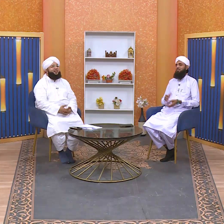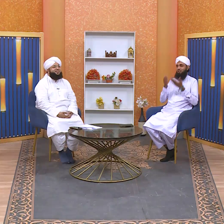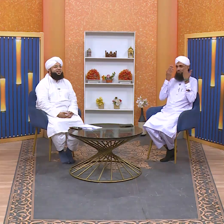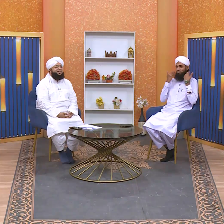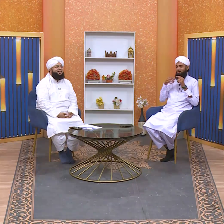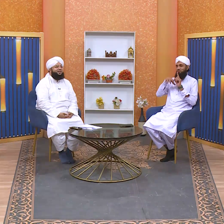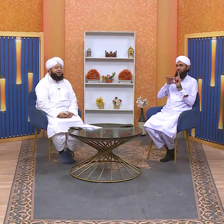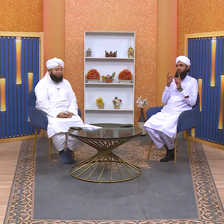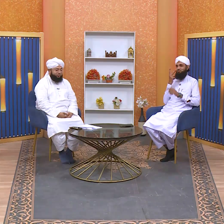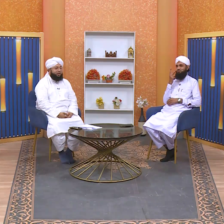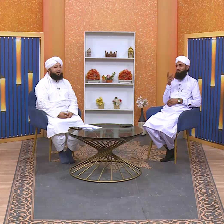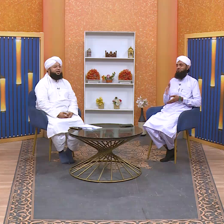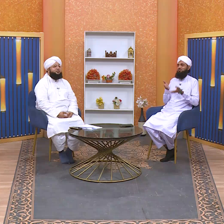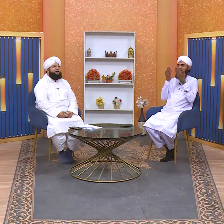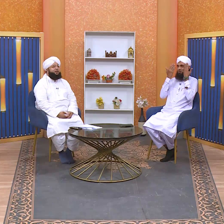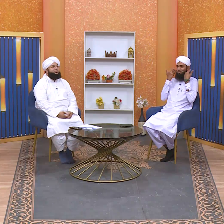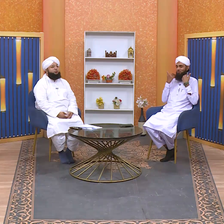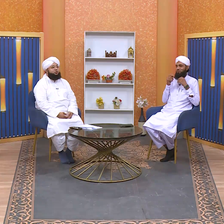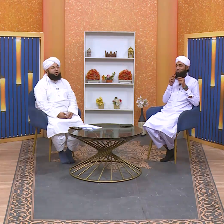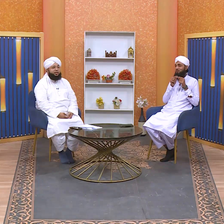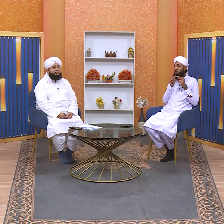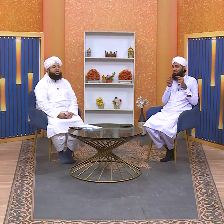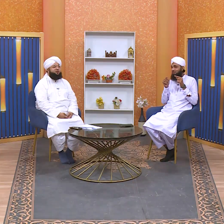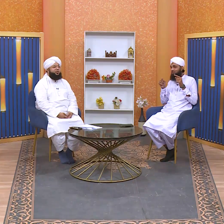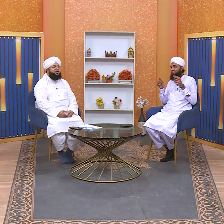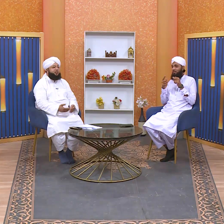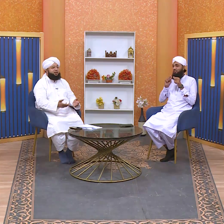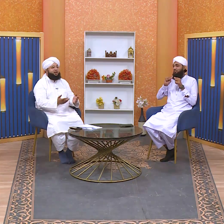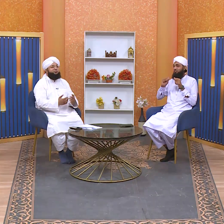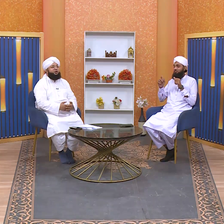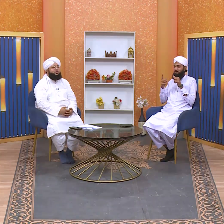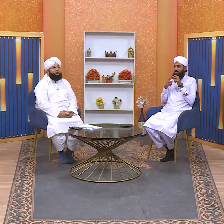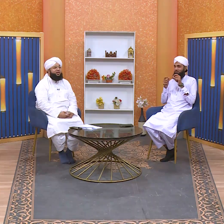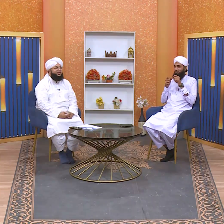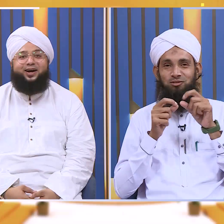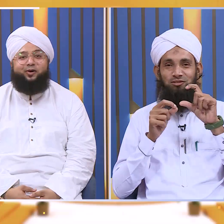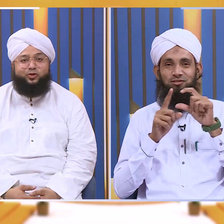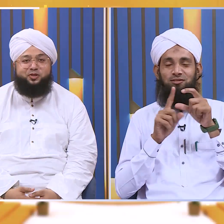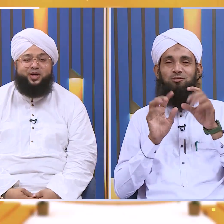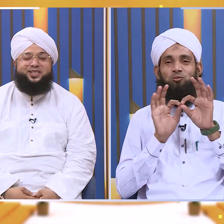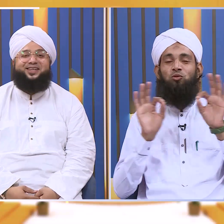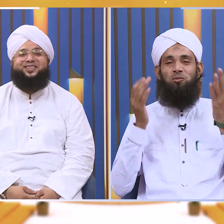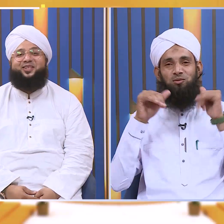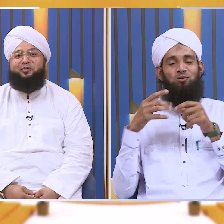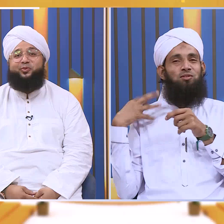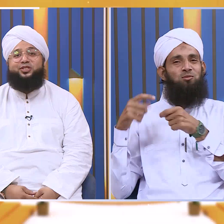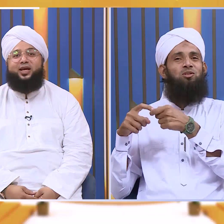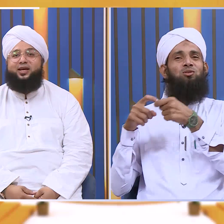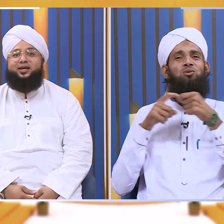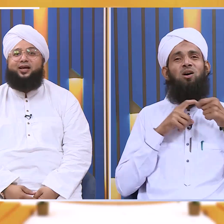ناظرین, الحمدللہ آج ہمارے جو انگلش کے الفابیٹ تھے آج مکمل ہوئے. ہم وسیم بھائی سے ساتھ ساتھ یہ بھی پوچھتے ہیں کہ آپ